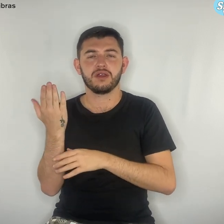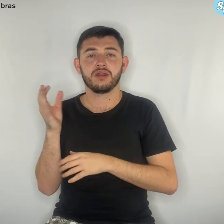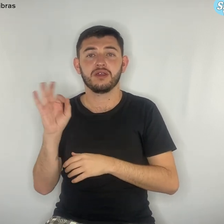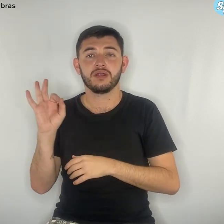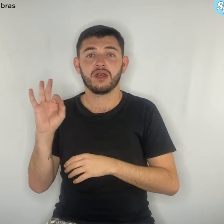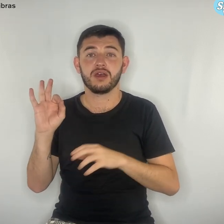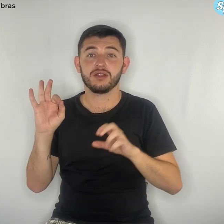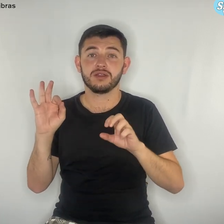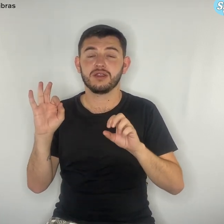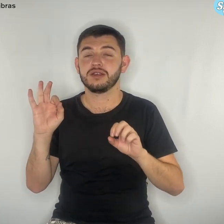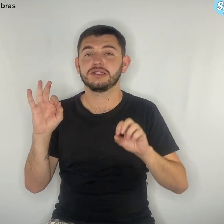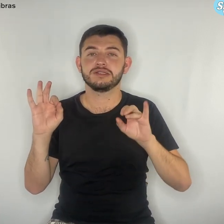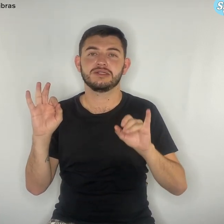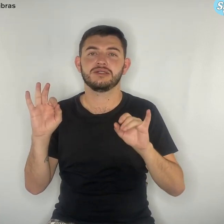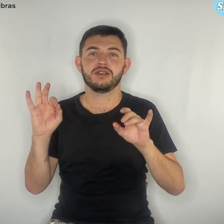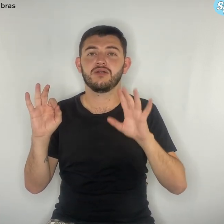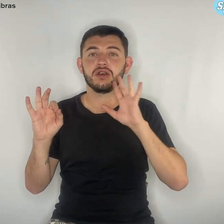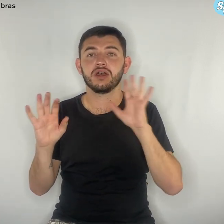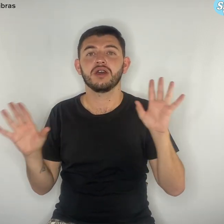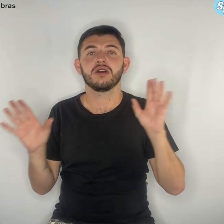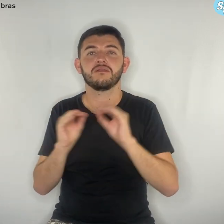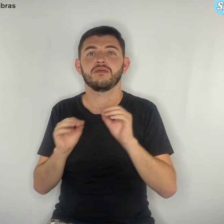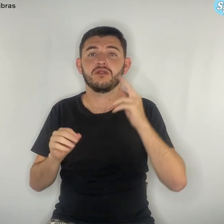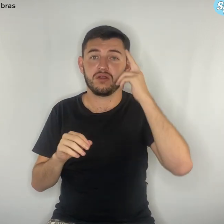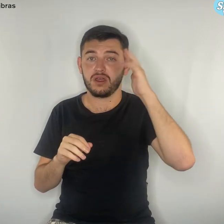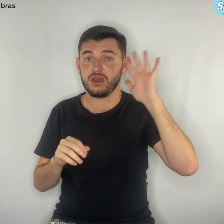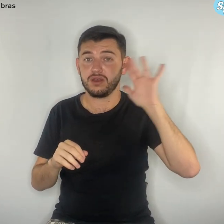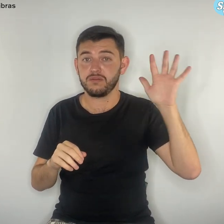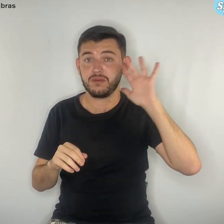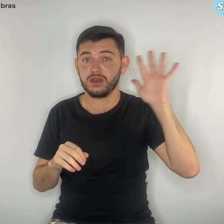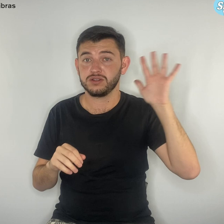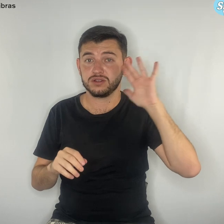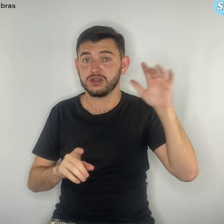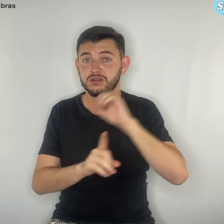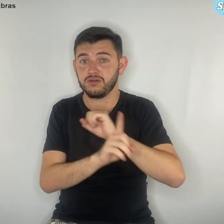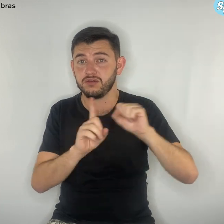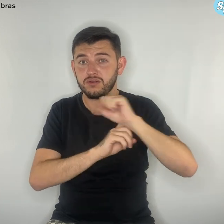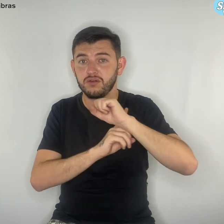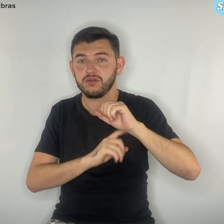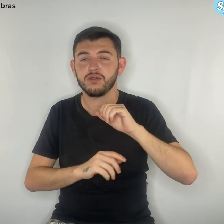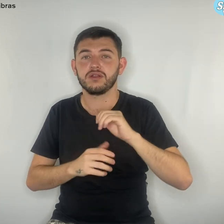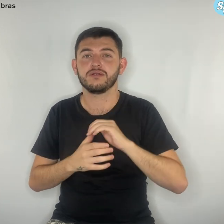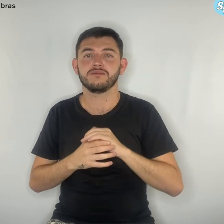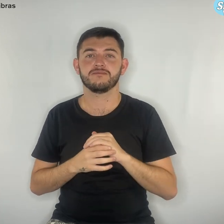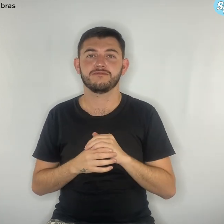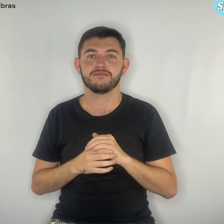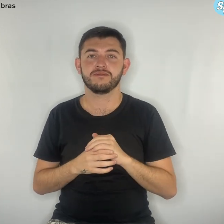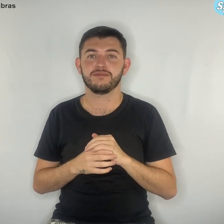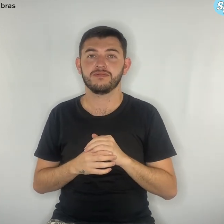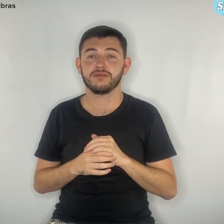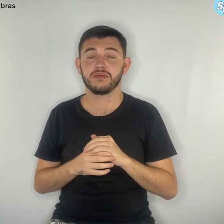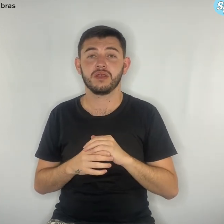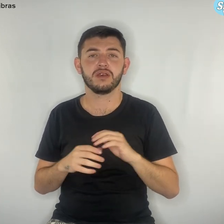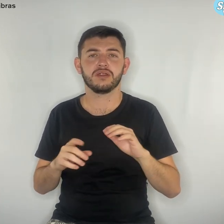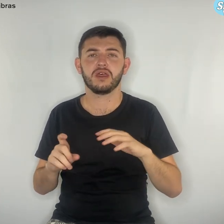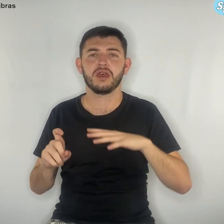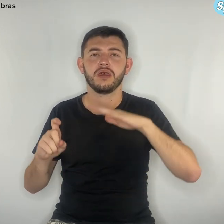a imaginação de uma parte importante da sociedade, sem novas mitologias políticas